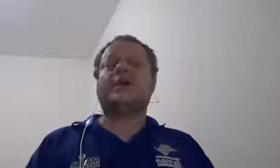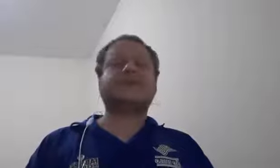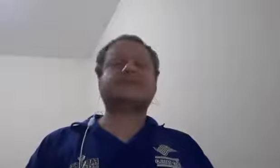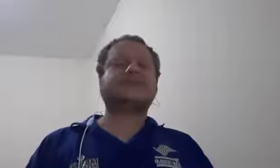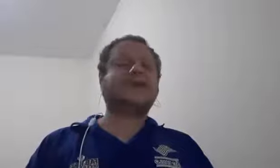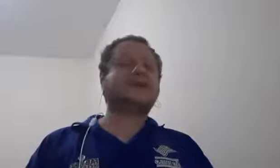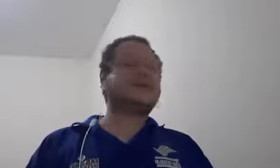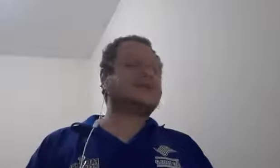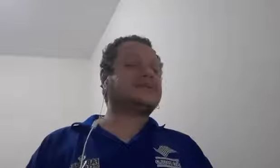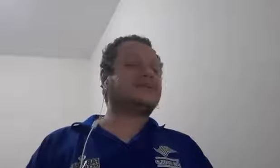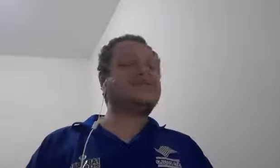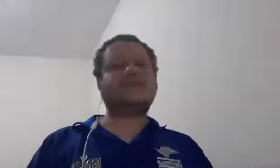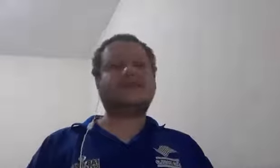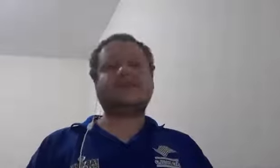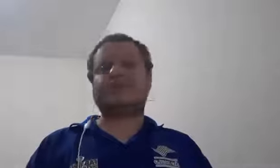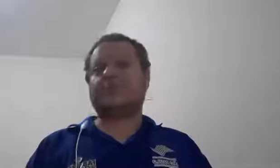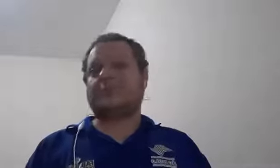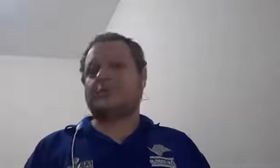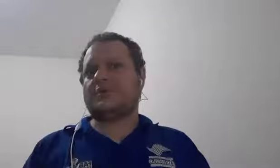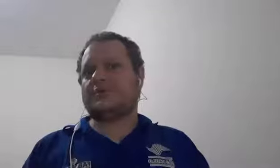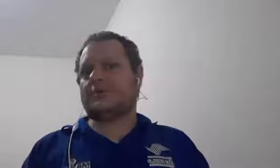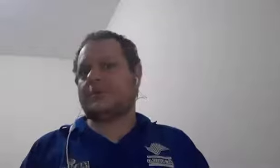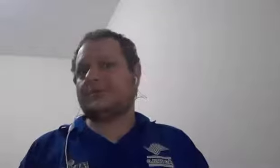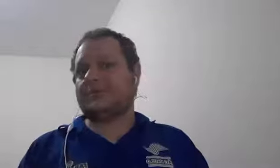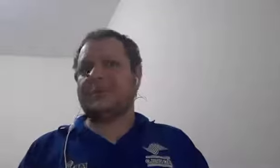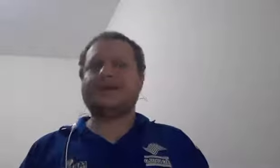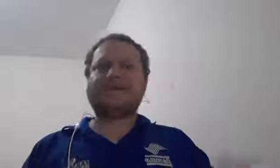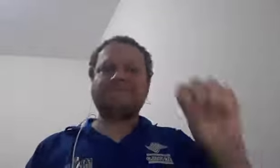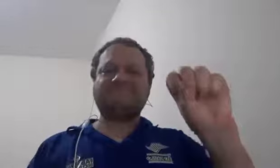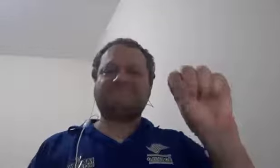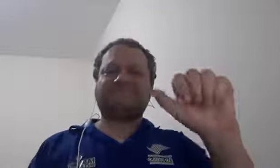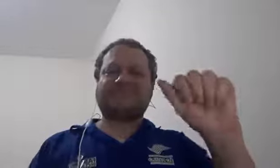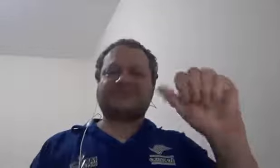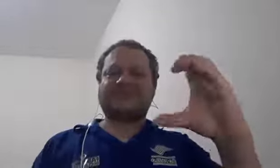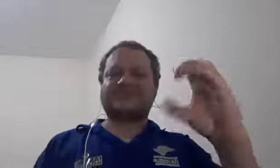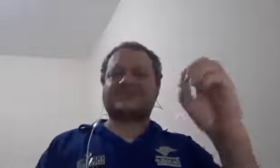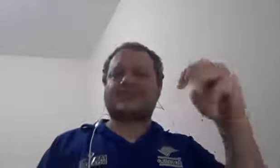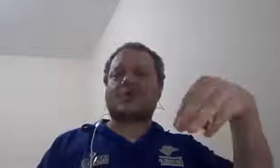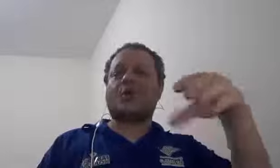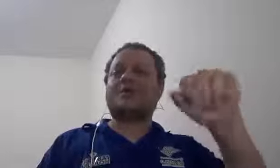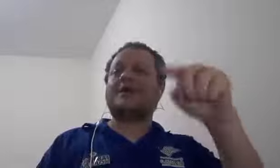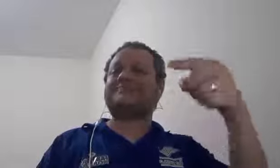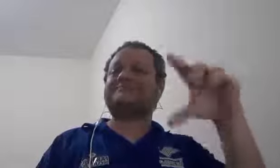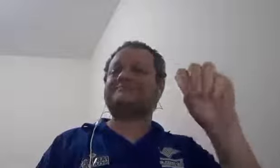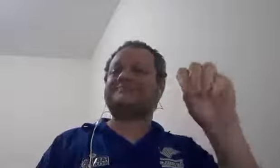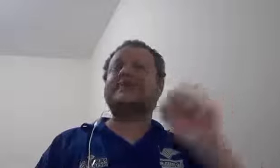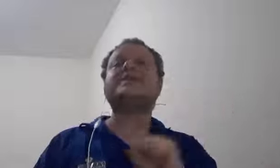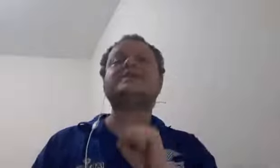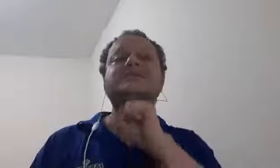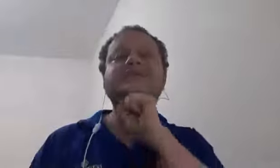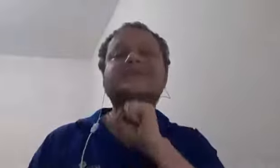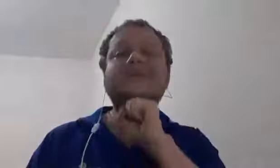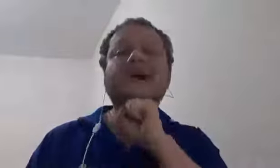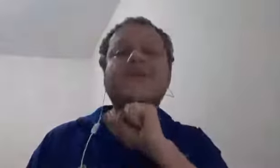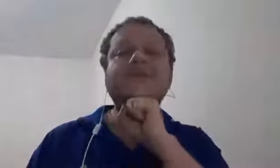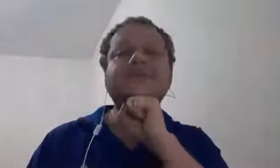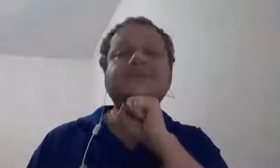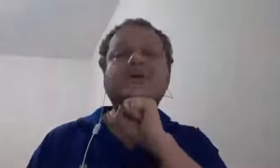Qual que é o sinal da estação que vem depois do Alto Ipiranga? Sacomã. Sinal